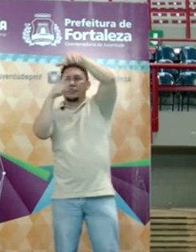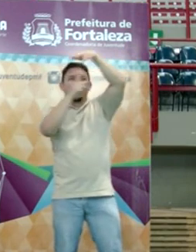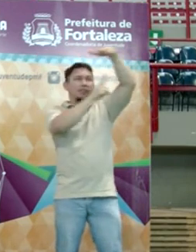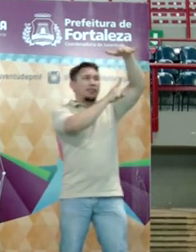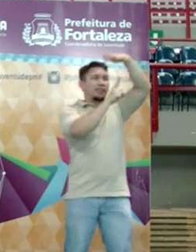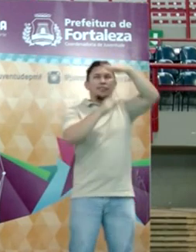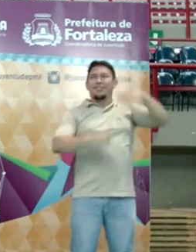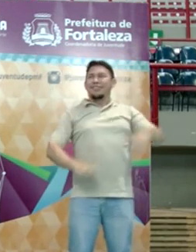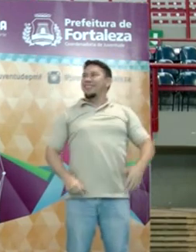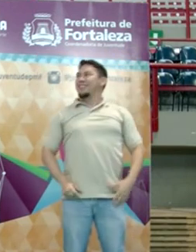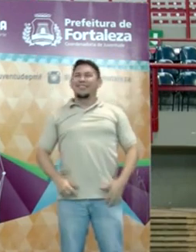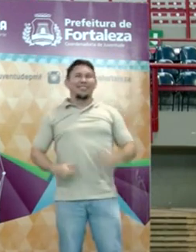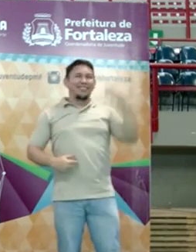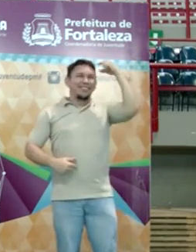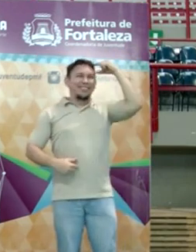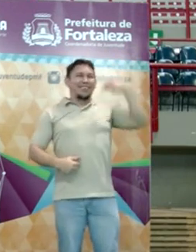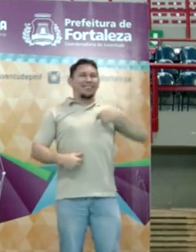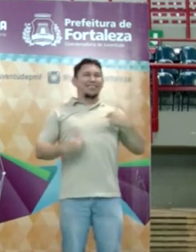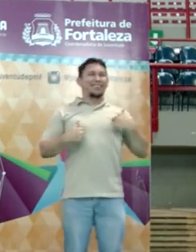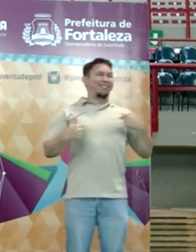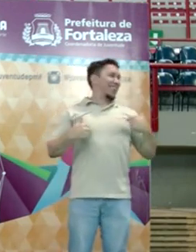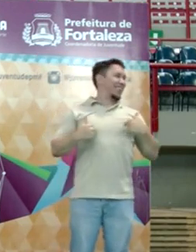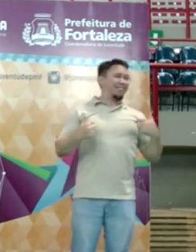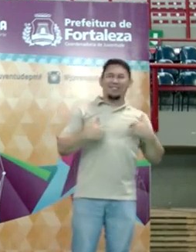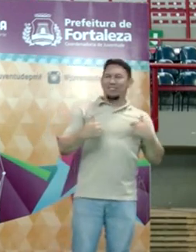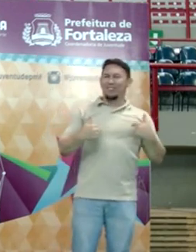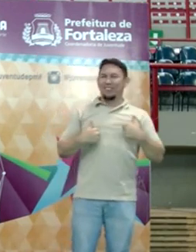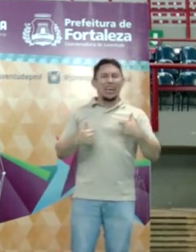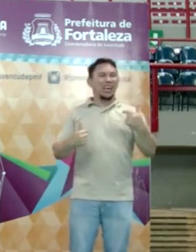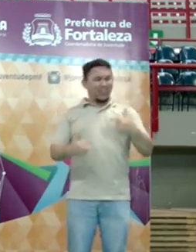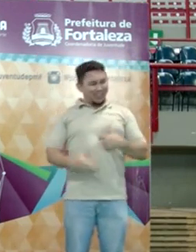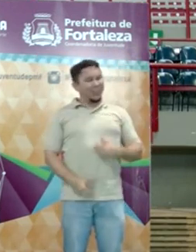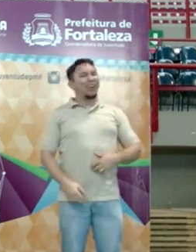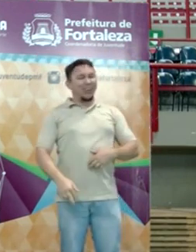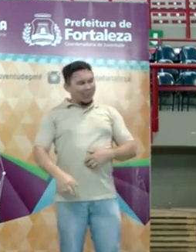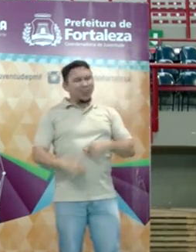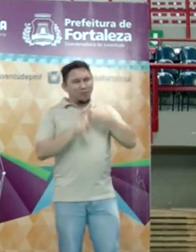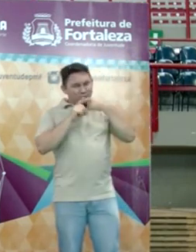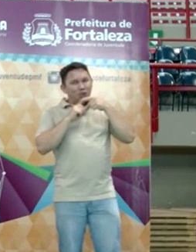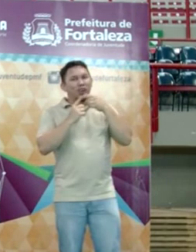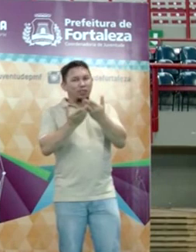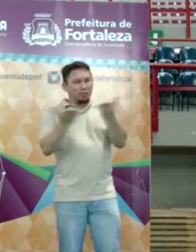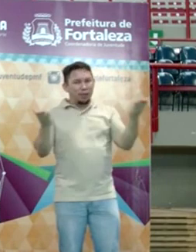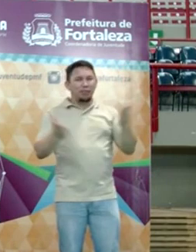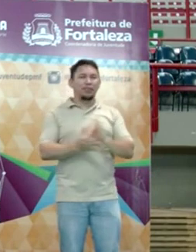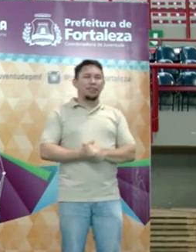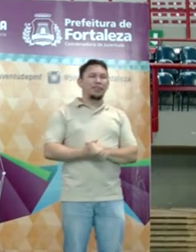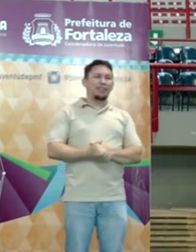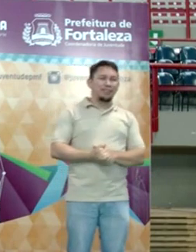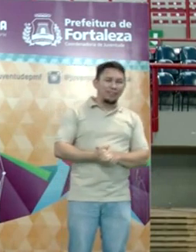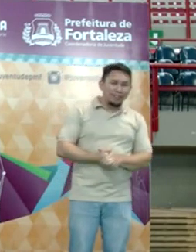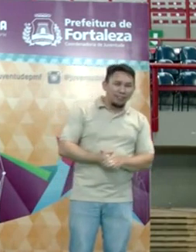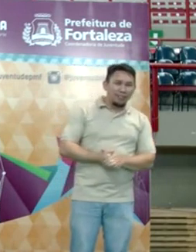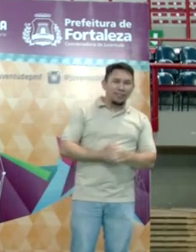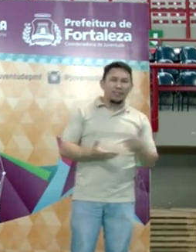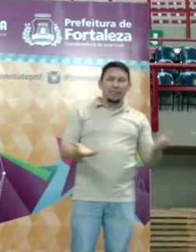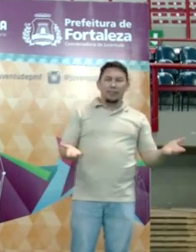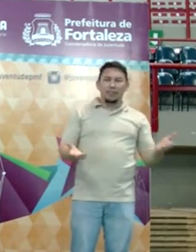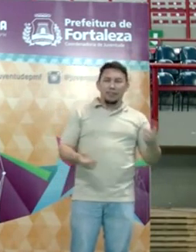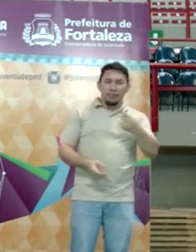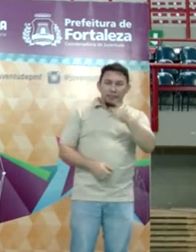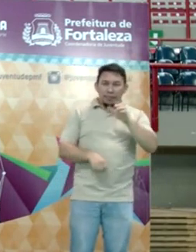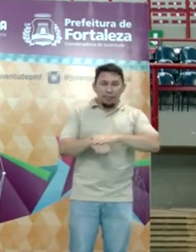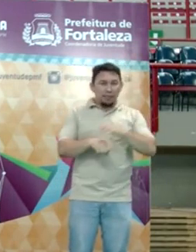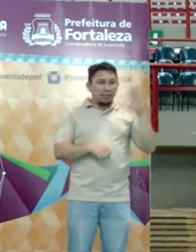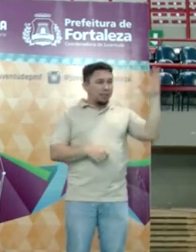outro. Eu me senti o próprio Batman. Eu juro para vocês. Então, se uma